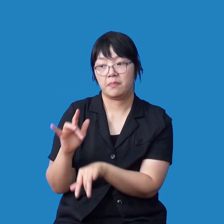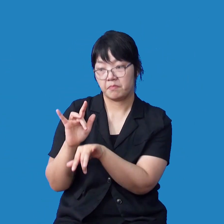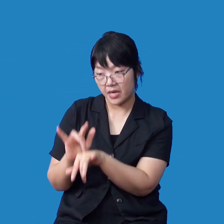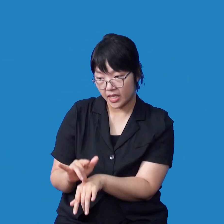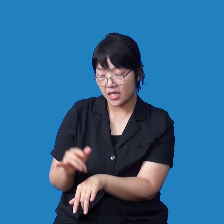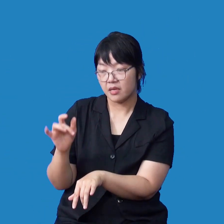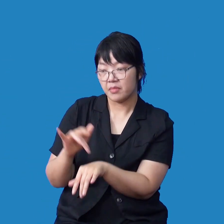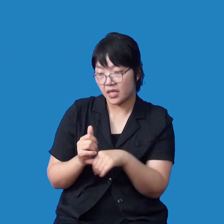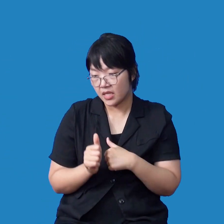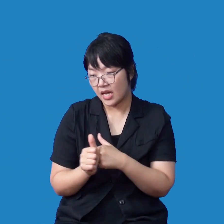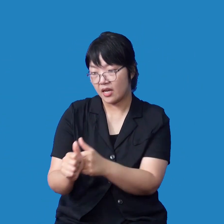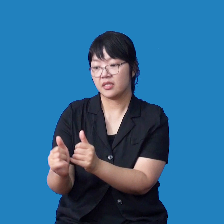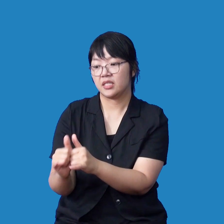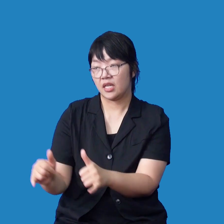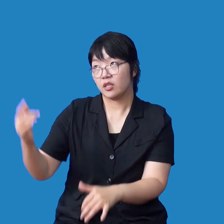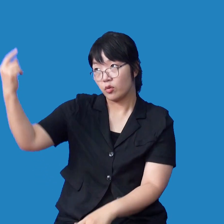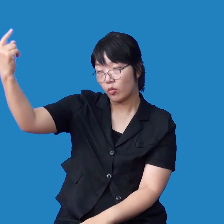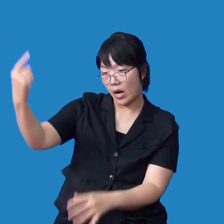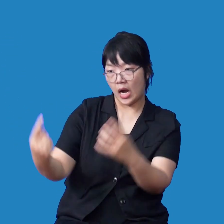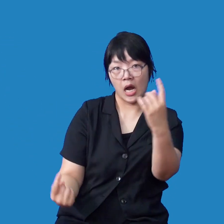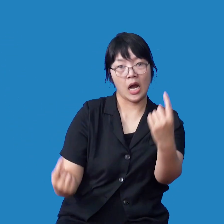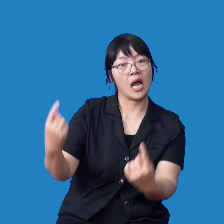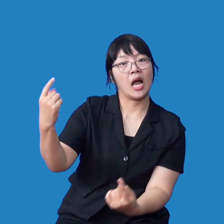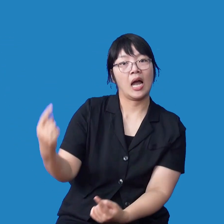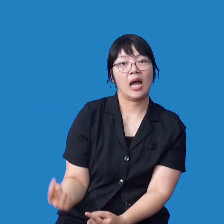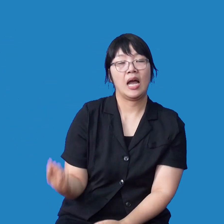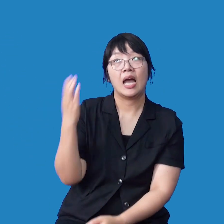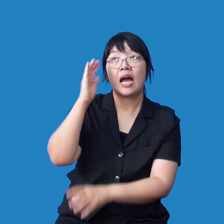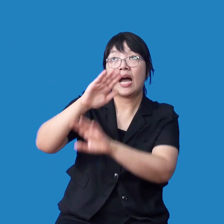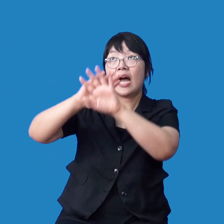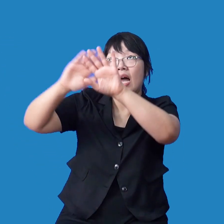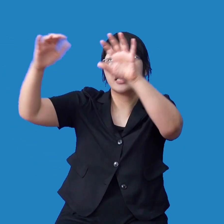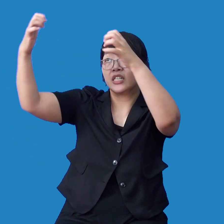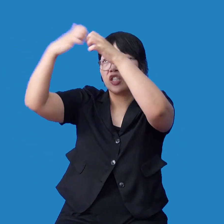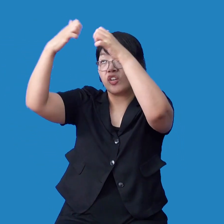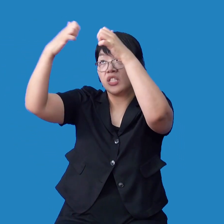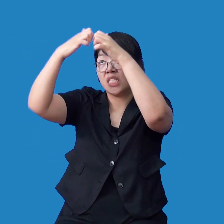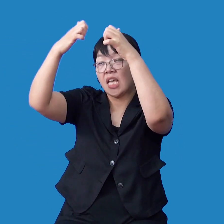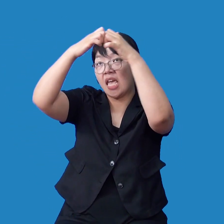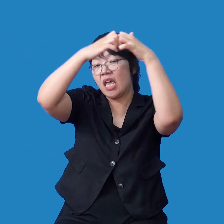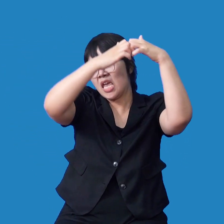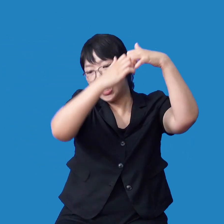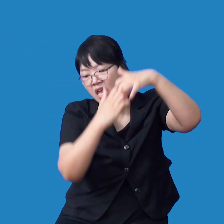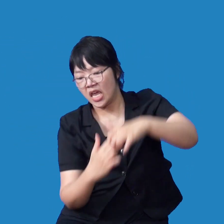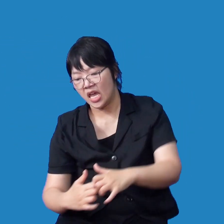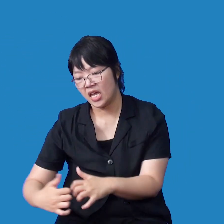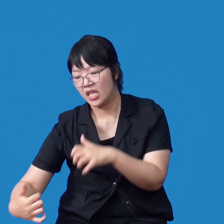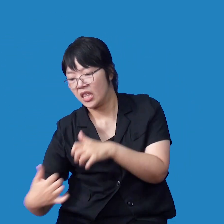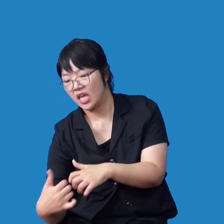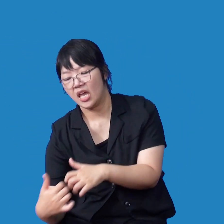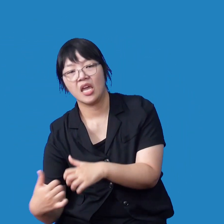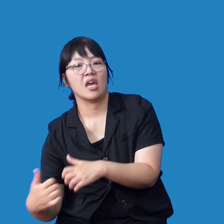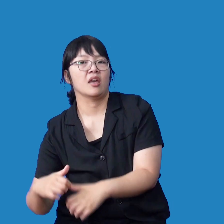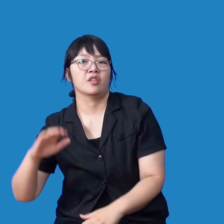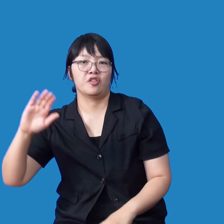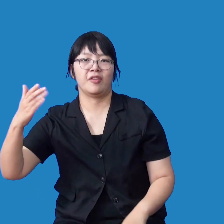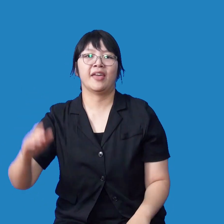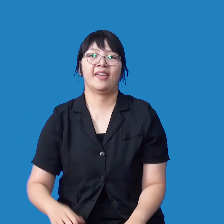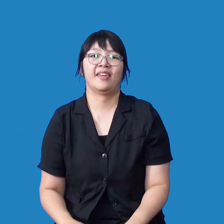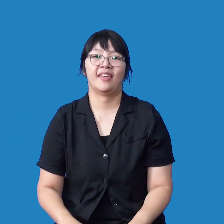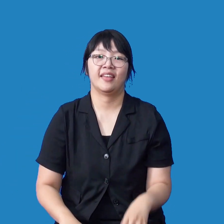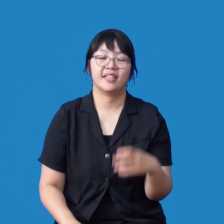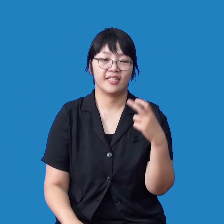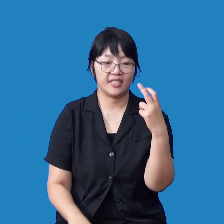자들이. 그래서 하늘의 전쟁이 땅의 전쟁으로 이어지고 있다는 것입니다. 자, 이어지는 이제